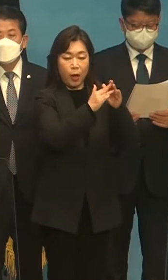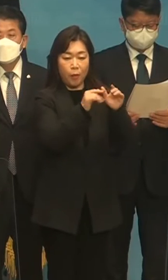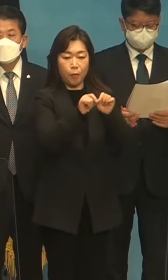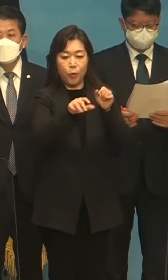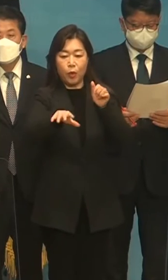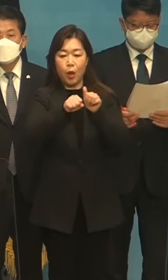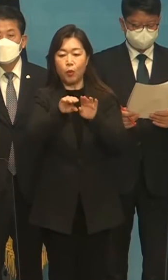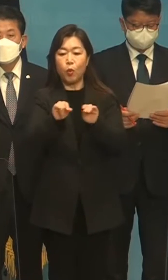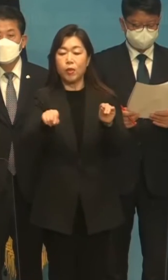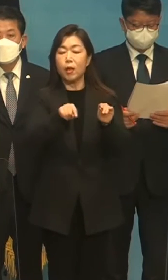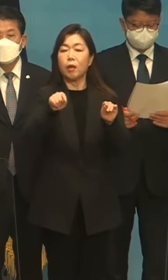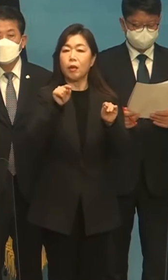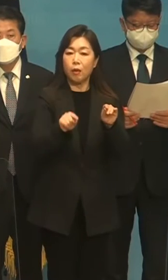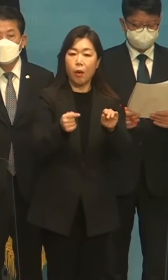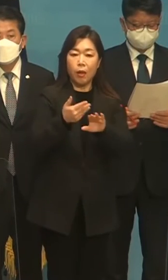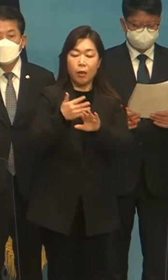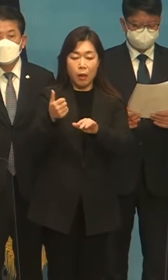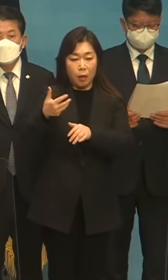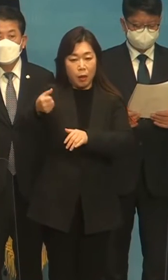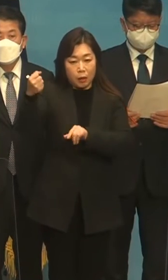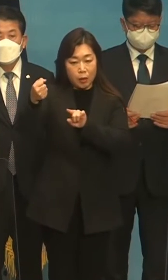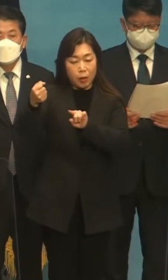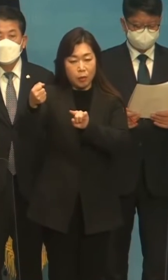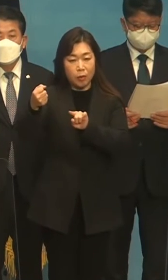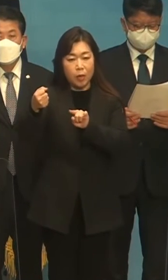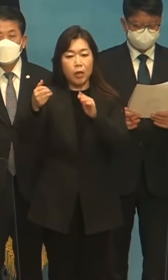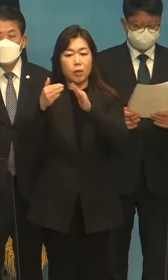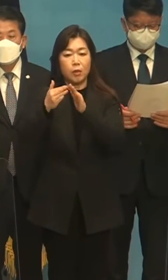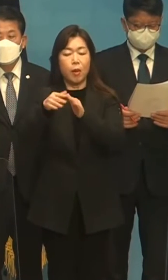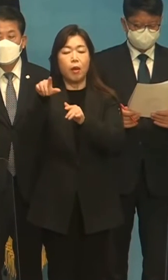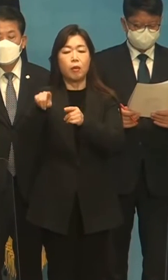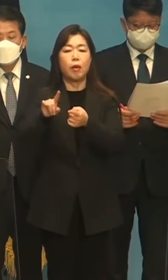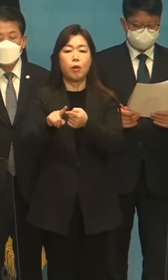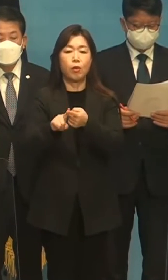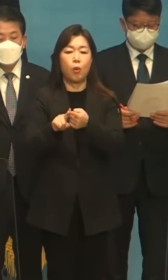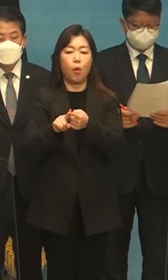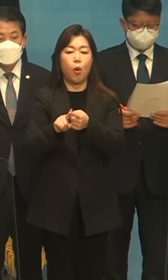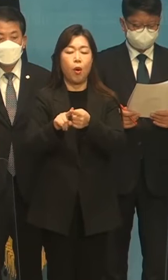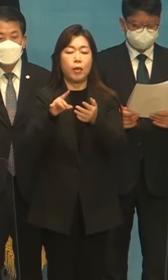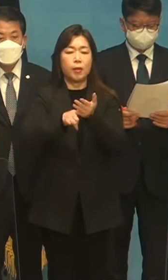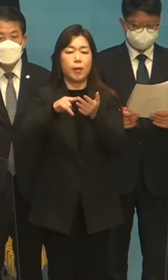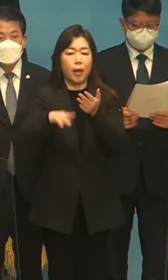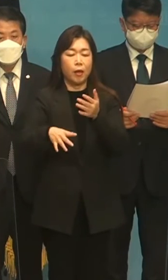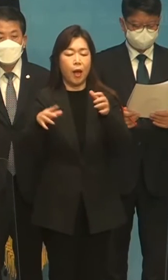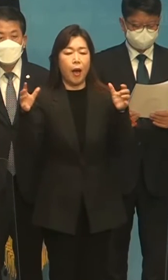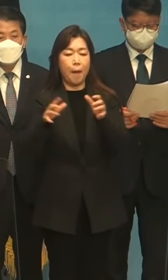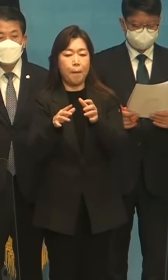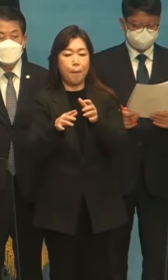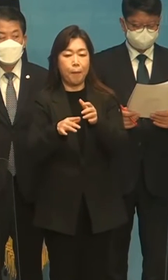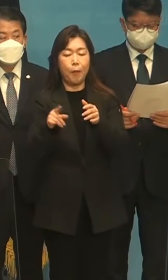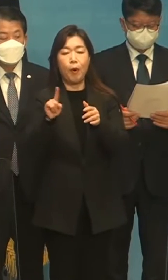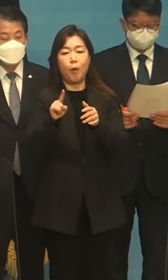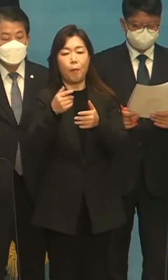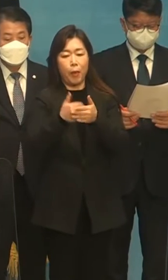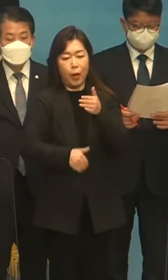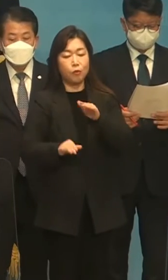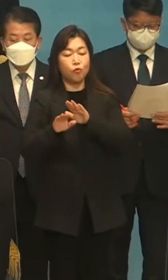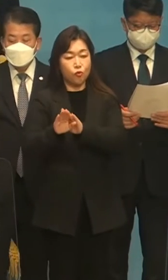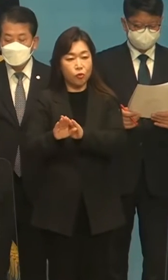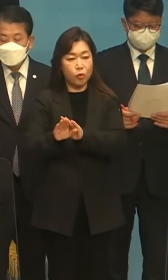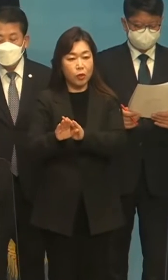부속 토지 내의 타연 소유 주택에 대한 종합부동산세 합산 배제를 골자로